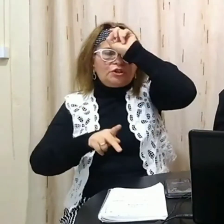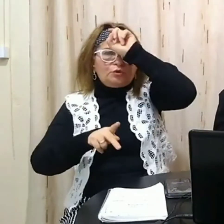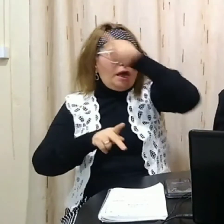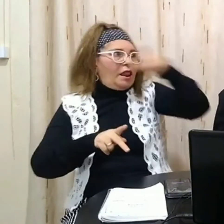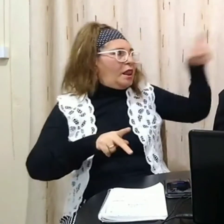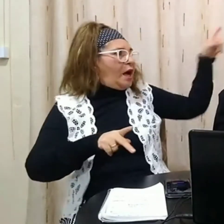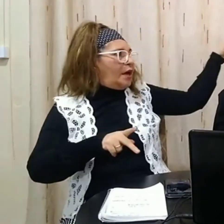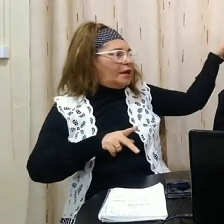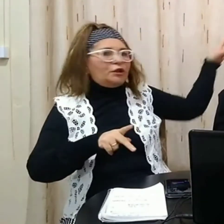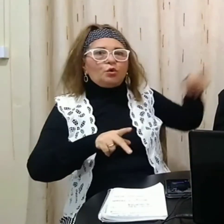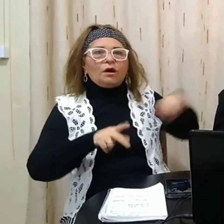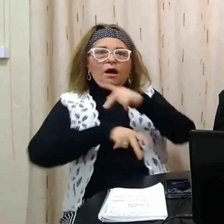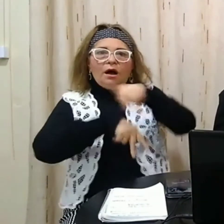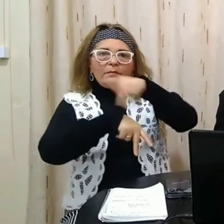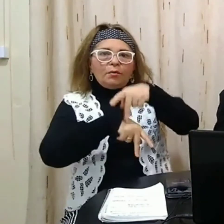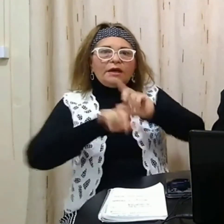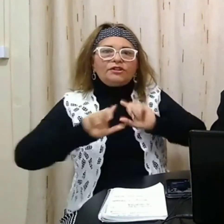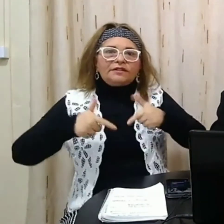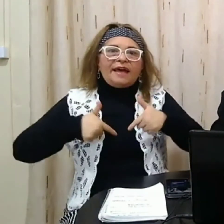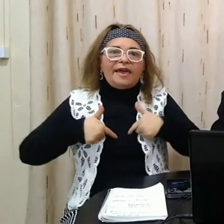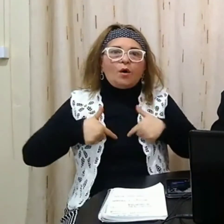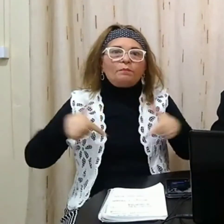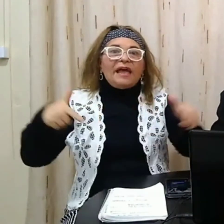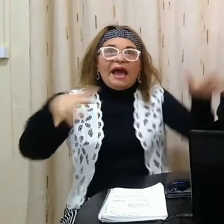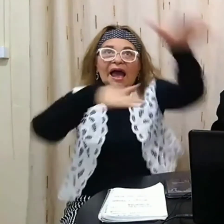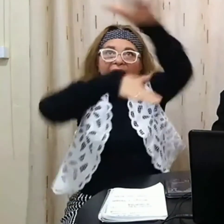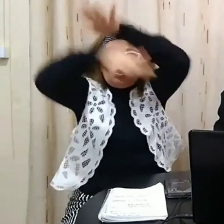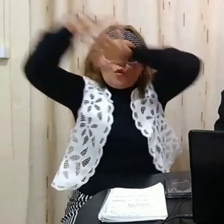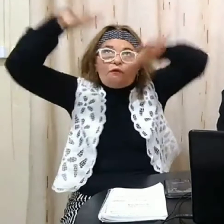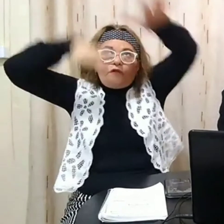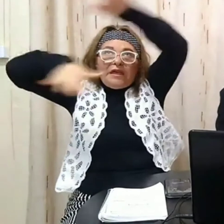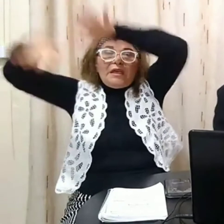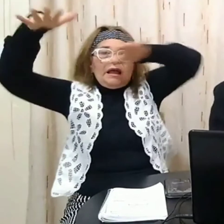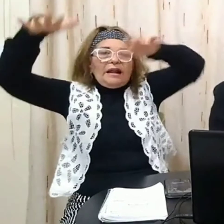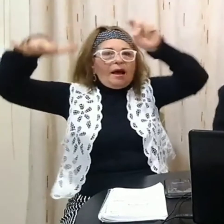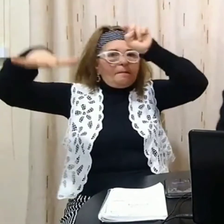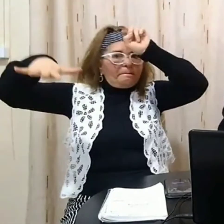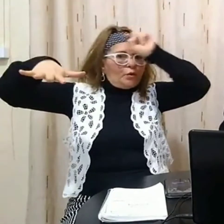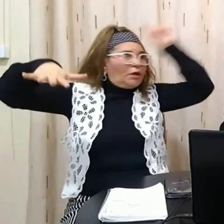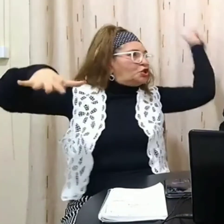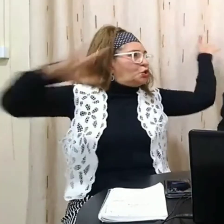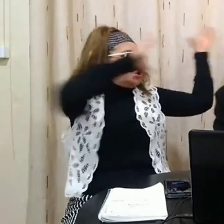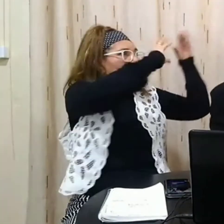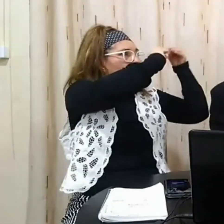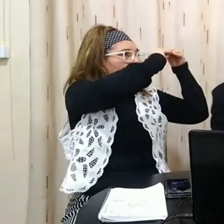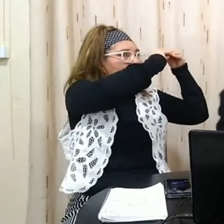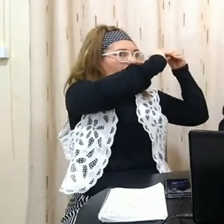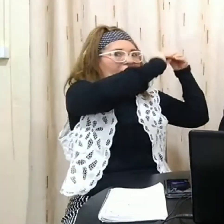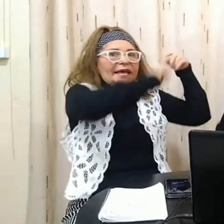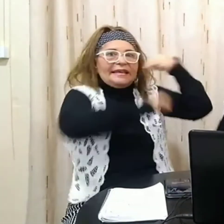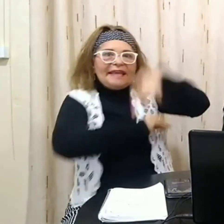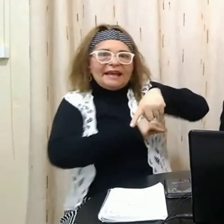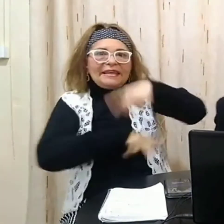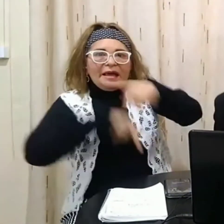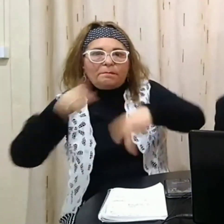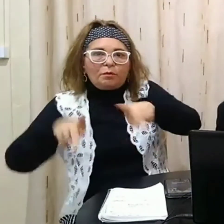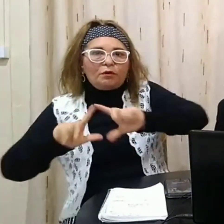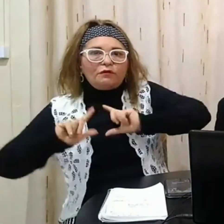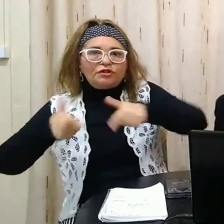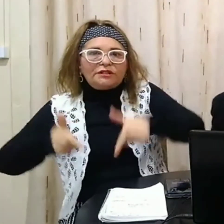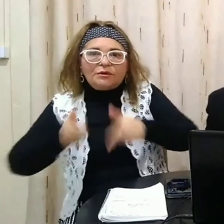A nuvem era escuridade para aqueles, quer dizer, para os egípcios, e para os israelitas,